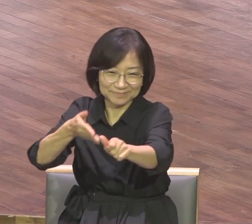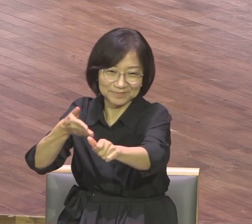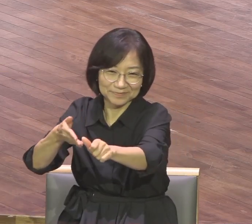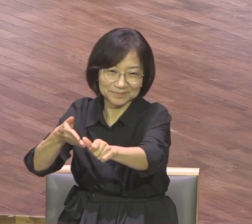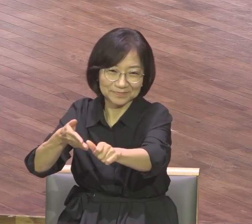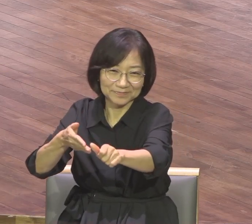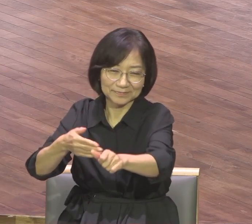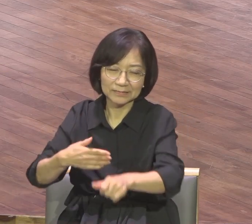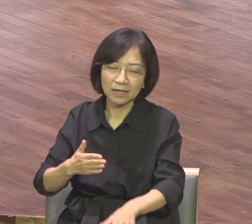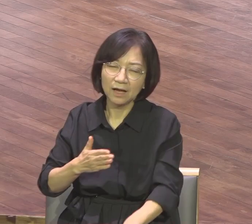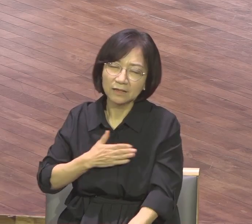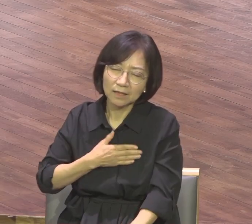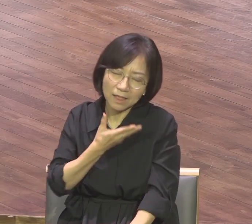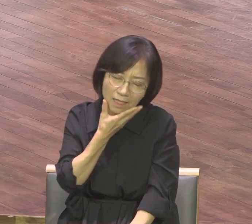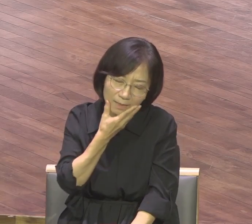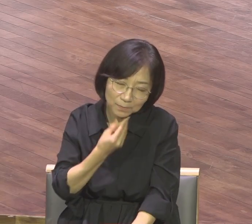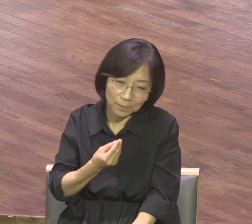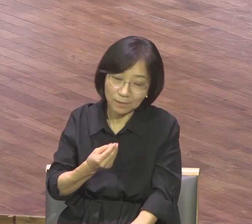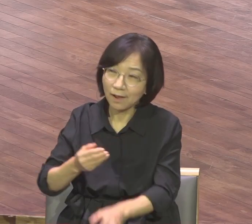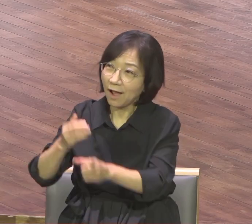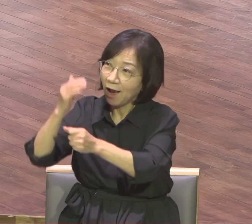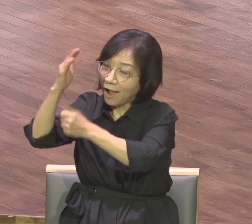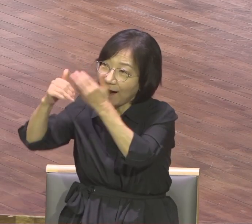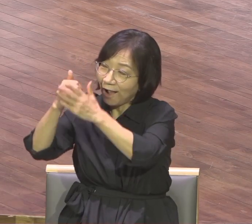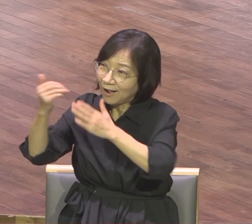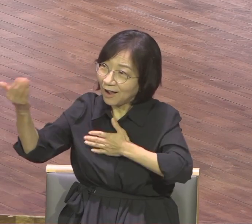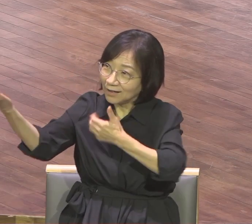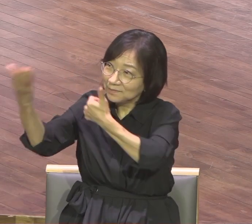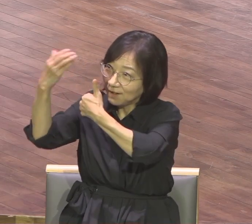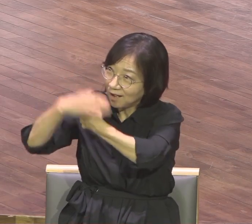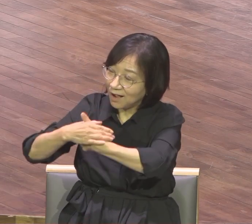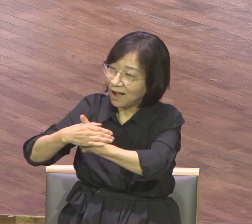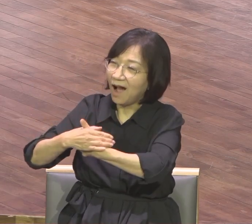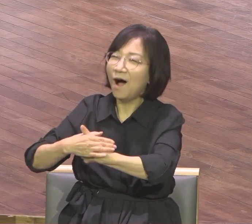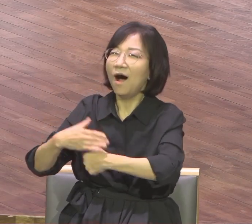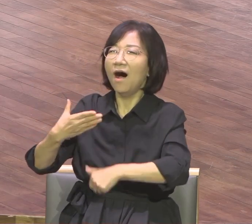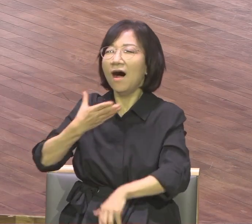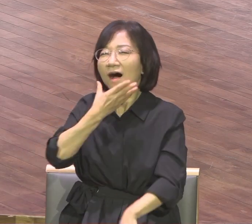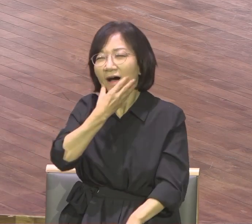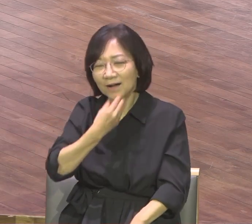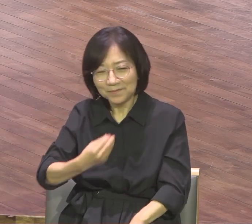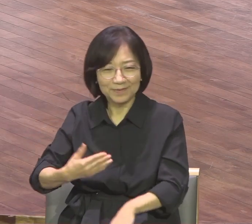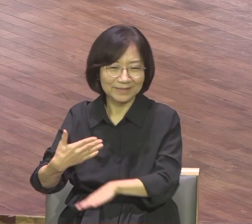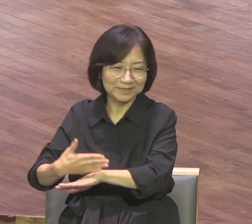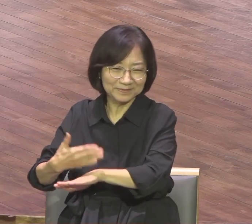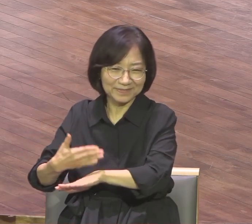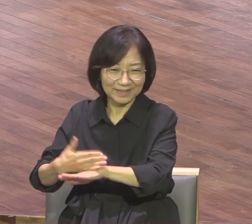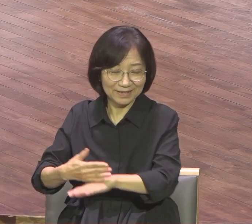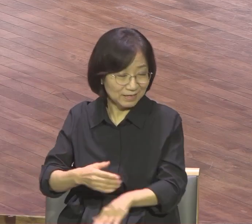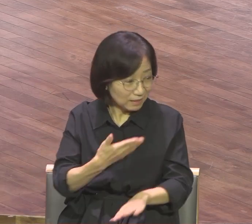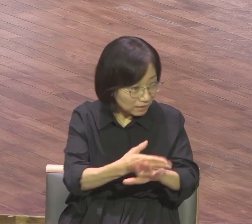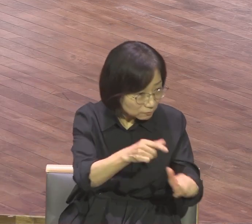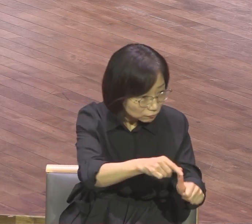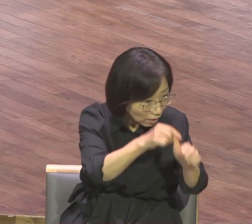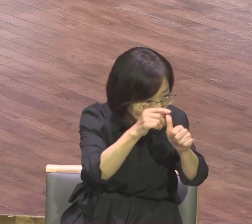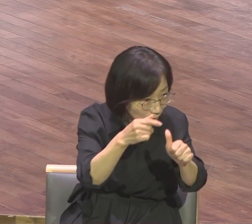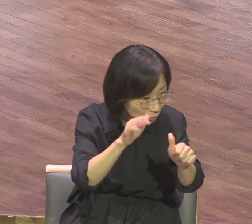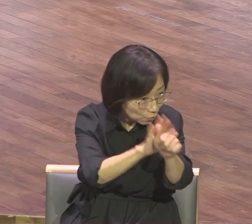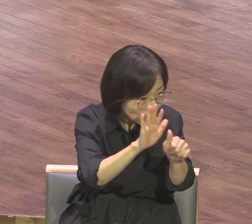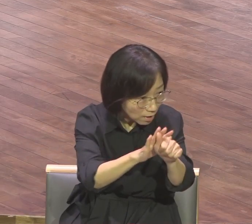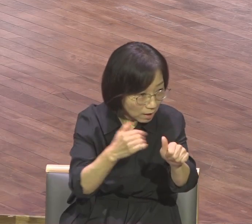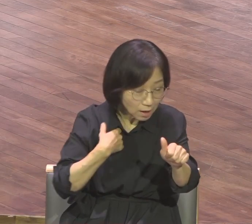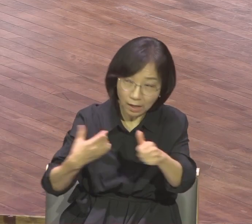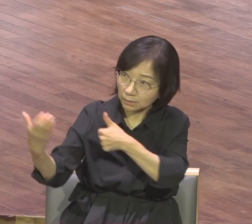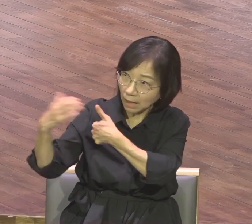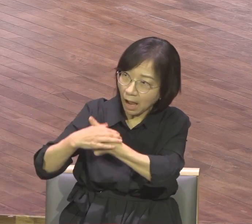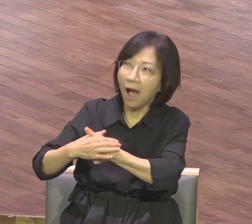행복하다. 어떻게 내가 주의 일을, 몸된 교회 일을, 구원의 일을, 교회 부흥의 일을 내가 할 수